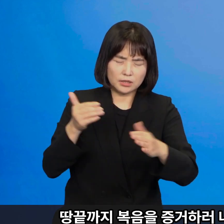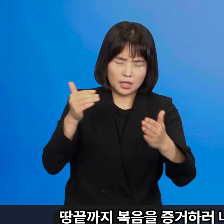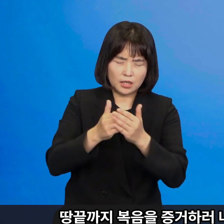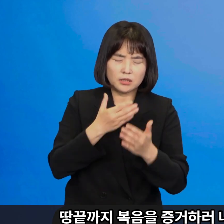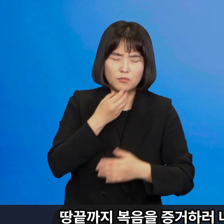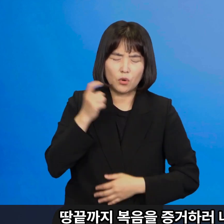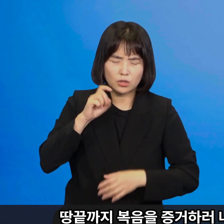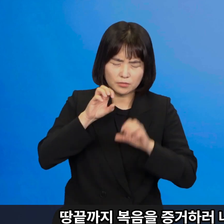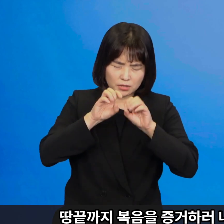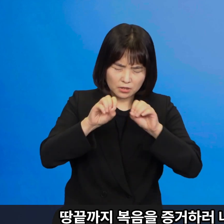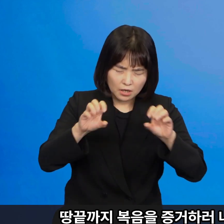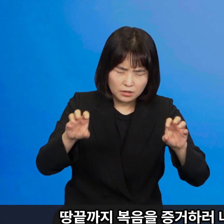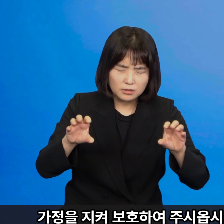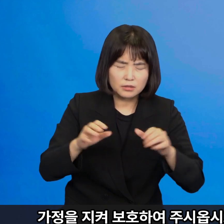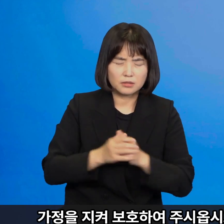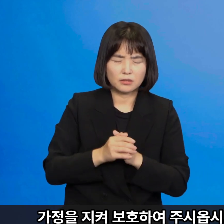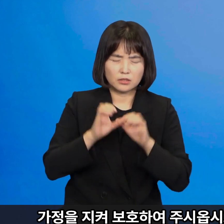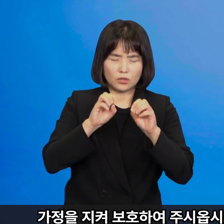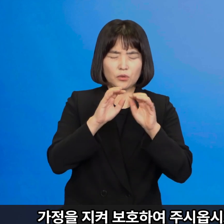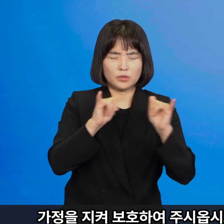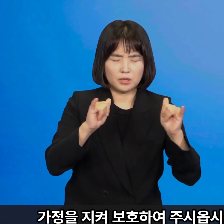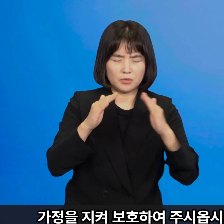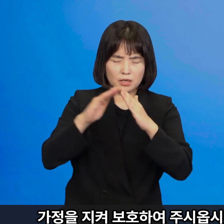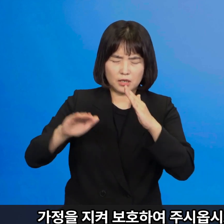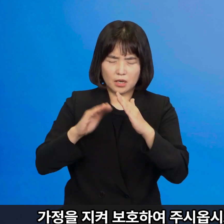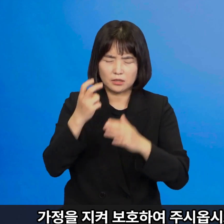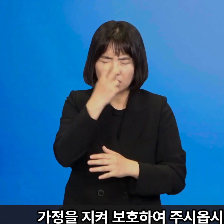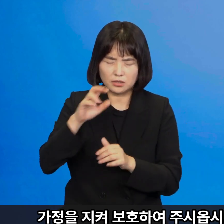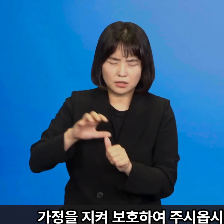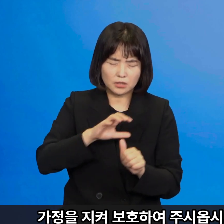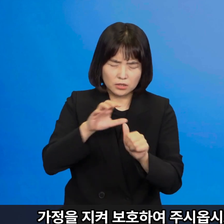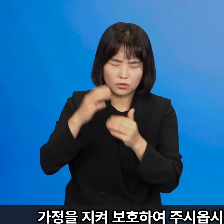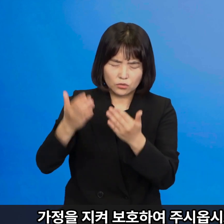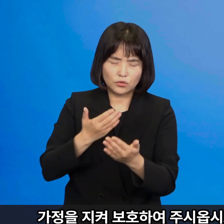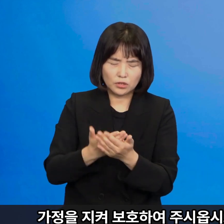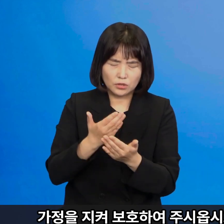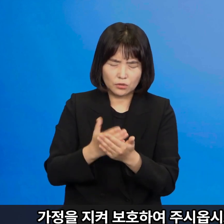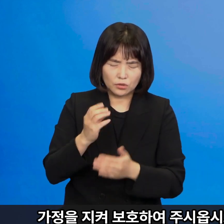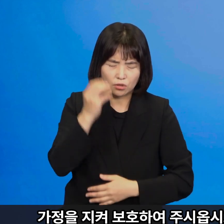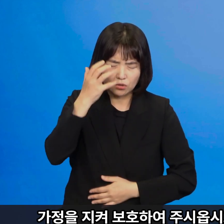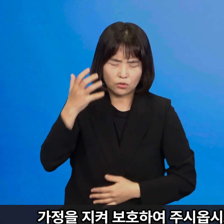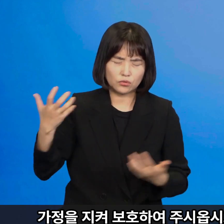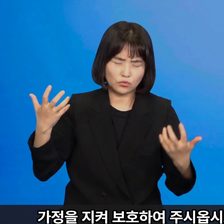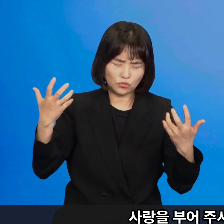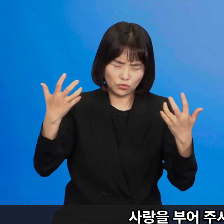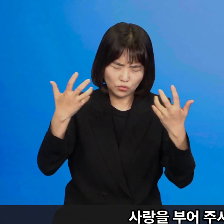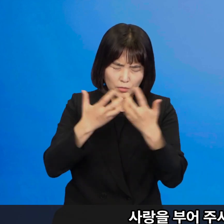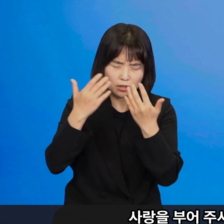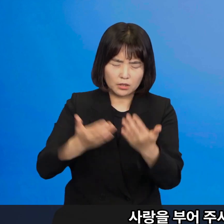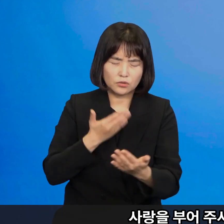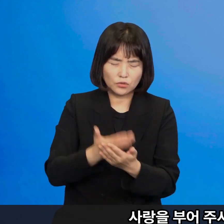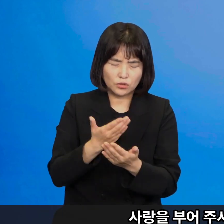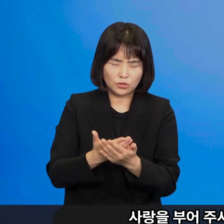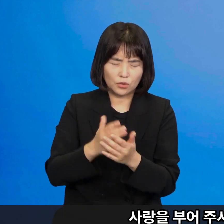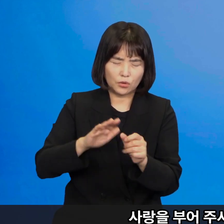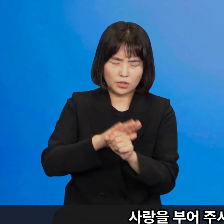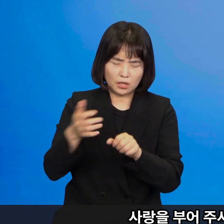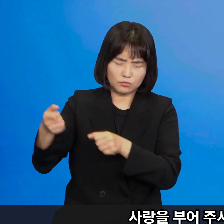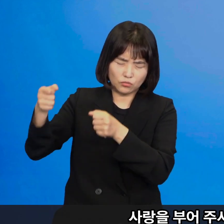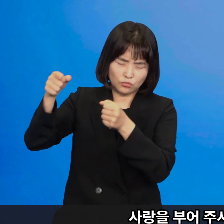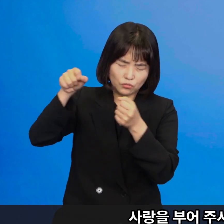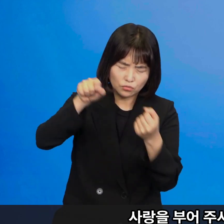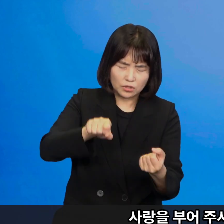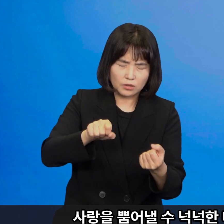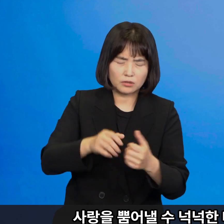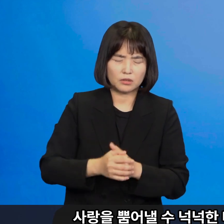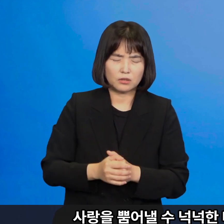주의 신실한 선교사님들과 가정을 지켜 보호하여 주시옵시고, 성령으로만 충만케 하여 주시며 사랑을 부어 주셔서 어느